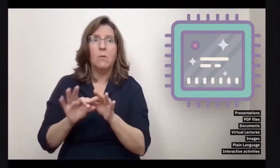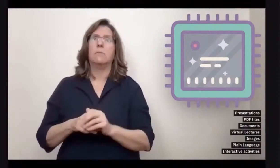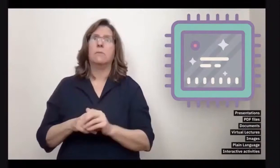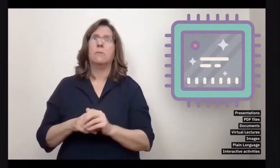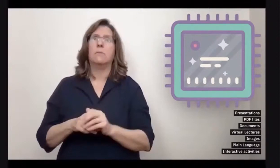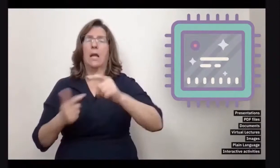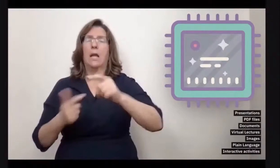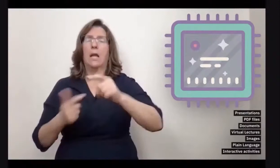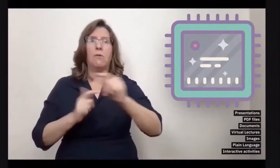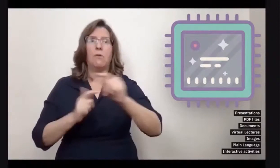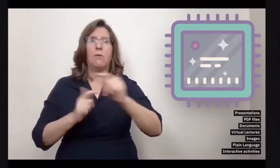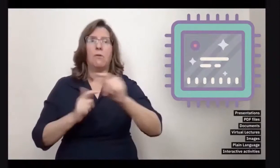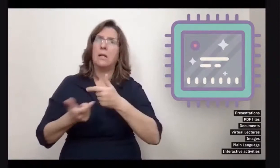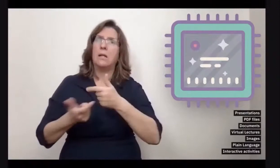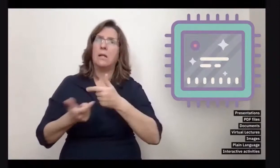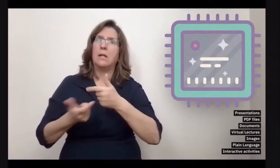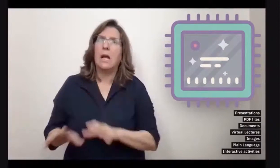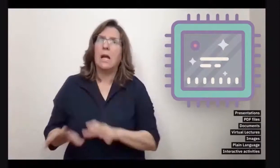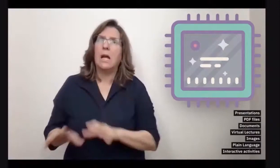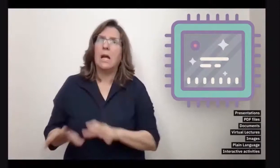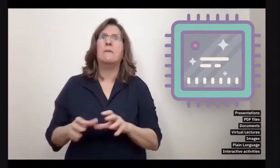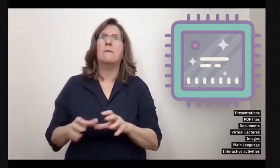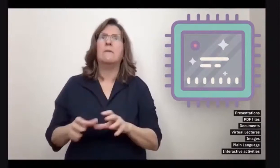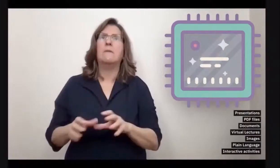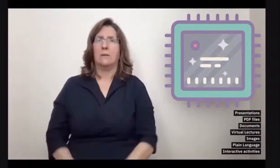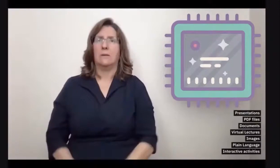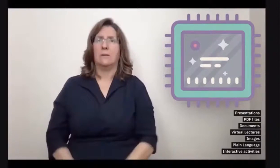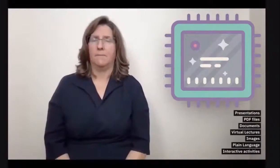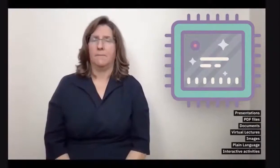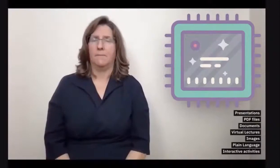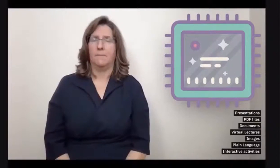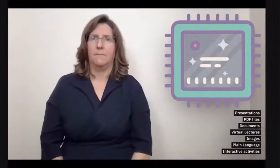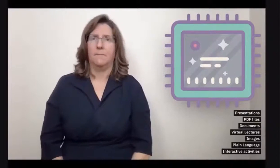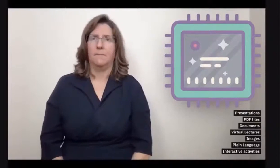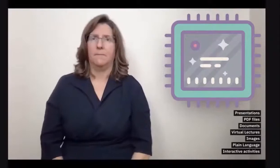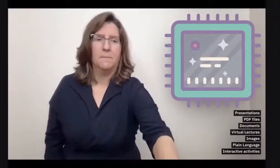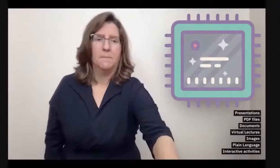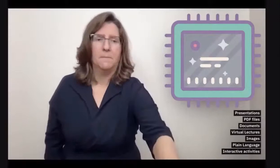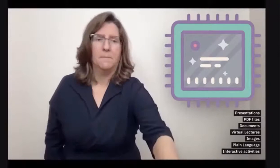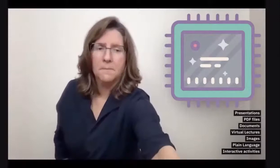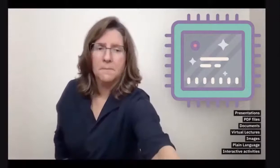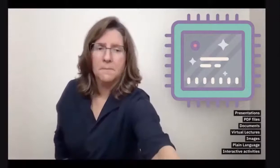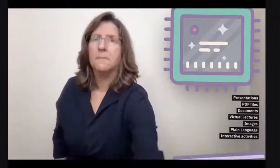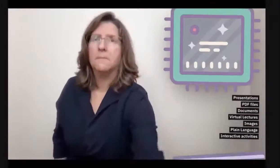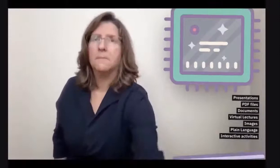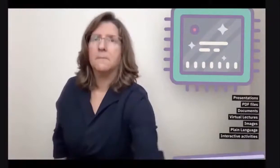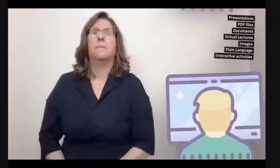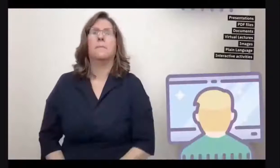Para desarrollar la accesibilidad de nivel 3 es algo muy complejo. El enfoque de este nivel es